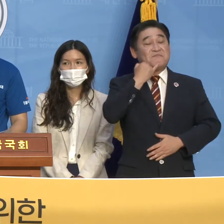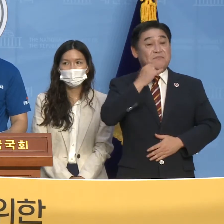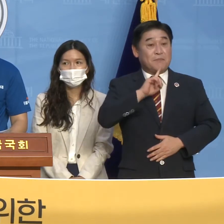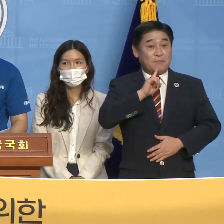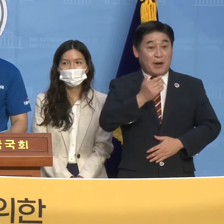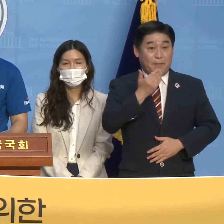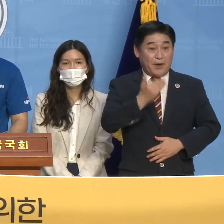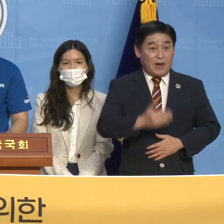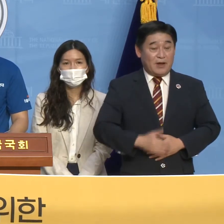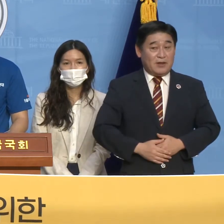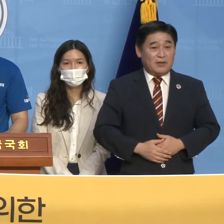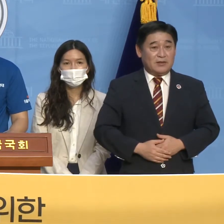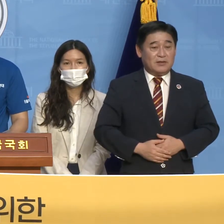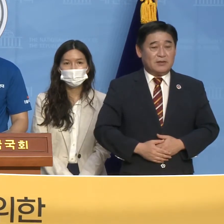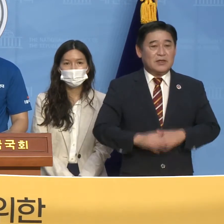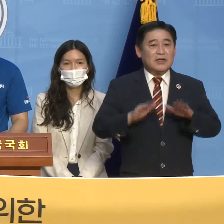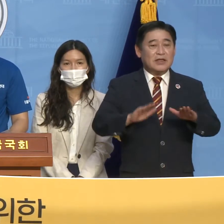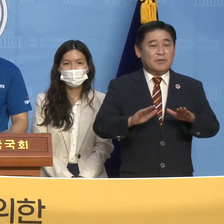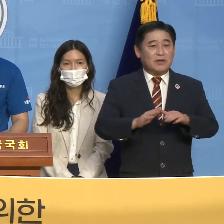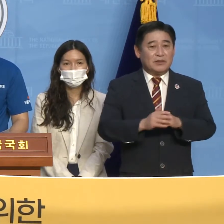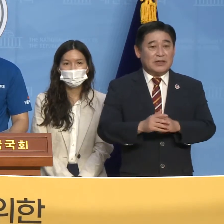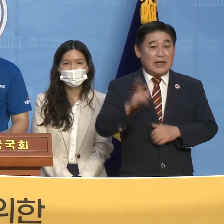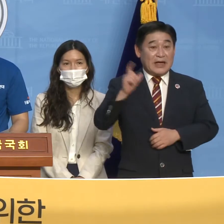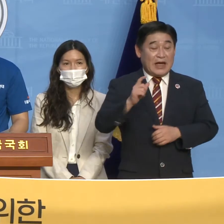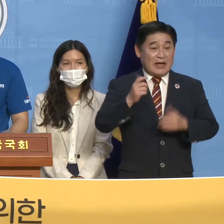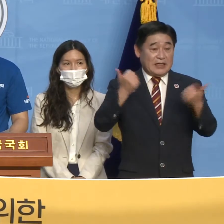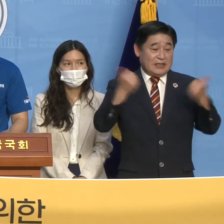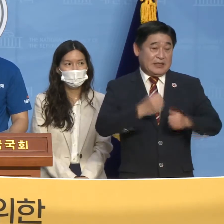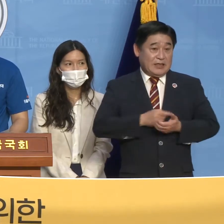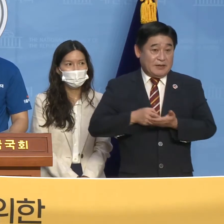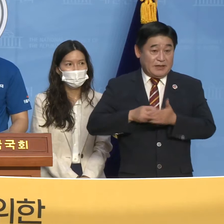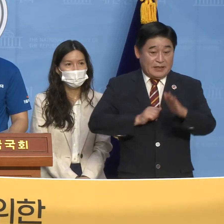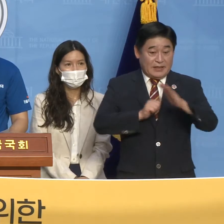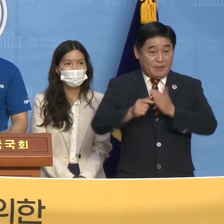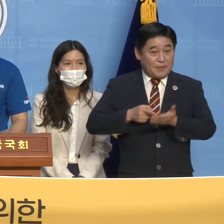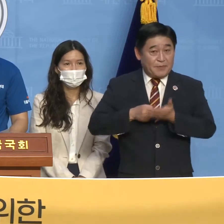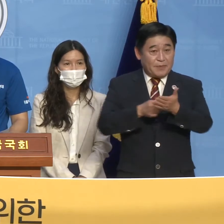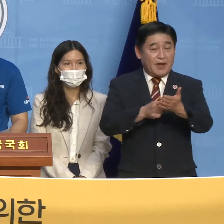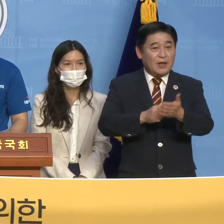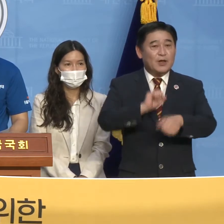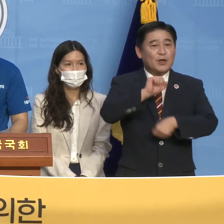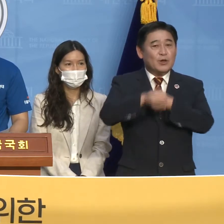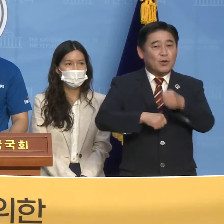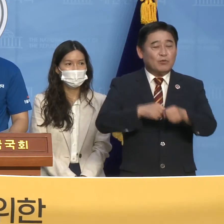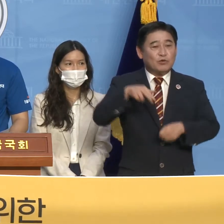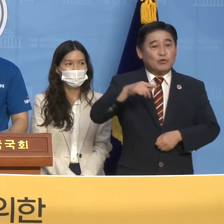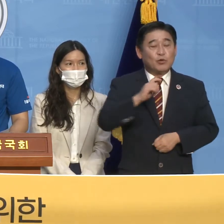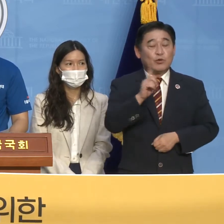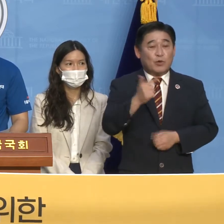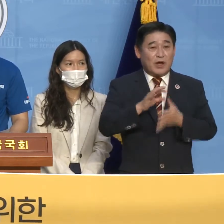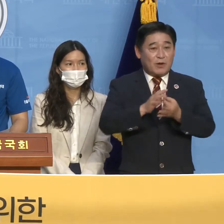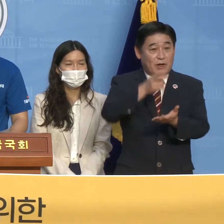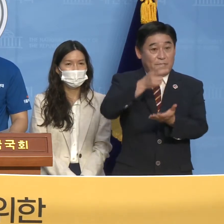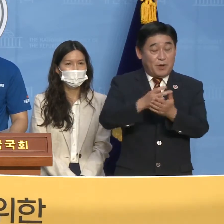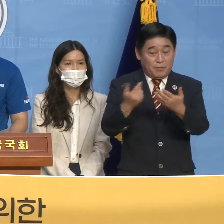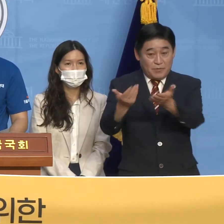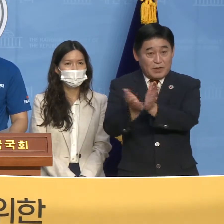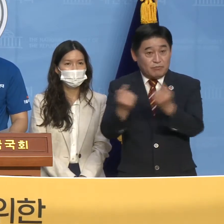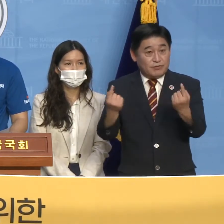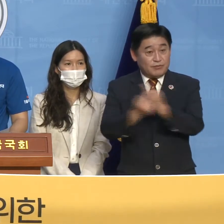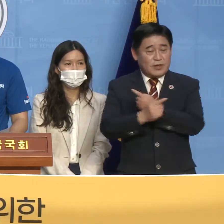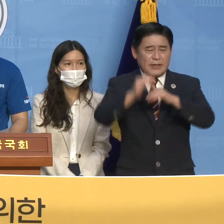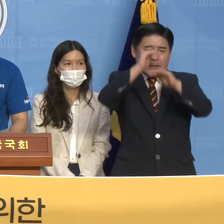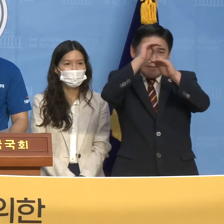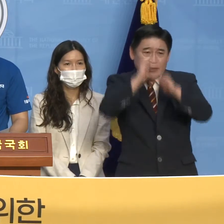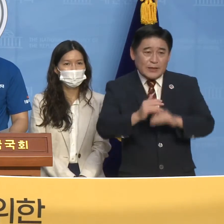있습니다. 이번 강은미 의원이 대표 발의한 동물원 및 수족관 관리에 관한 법률 일부 개정안에는 그동안